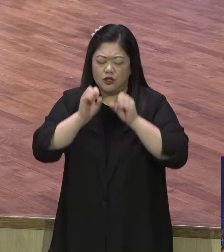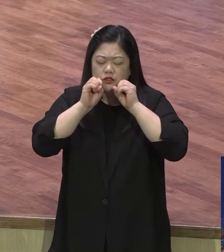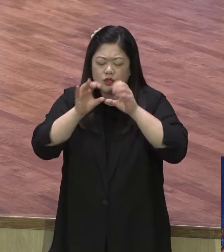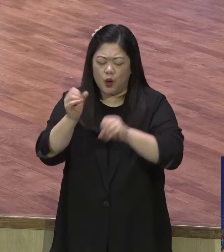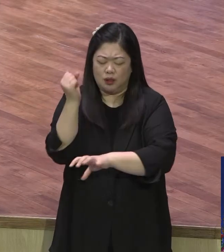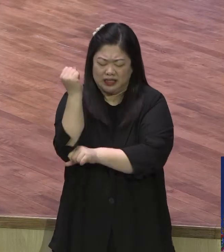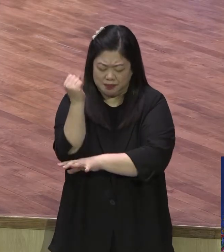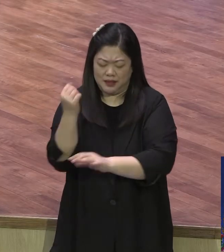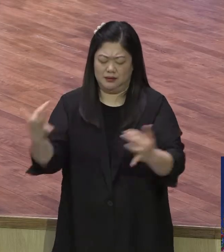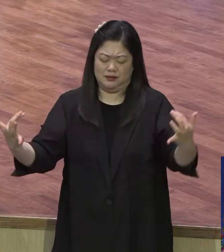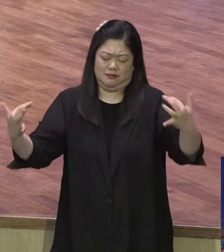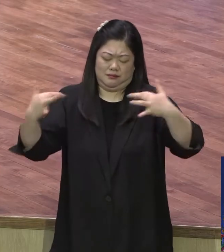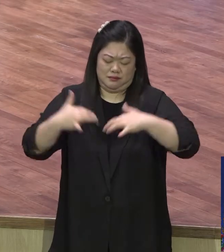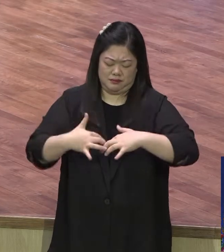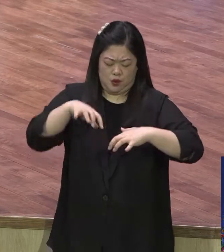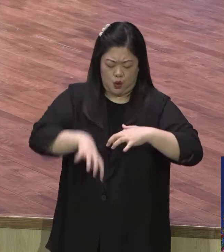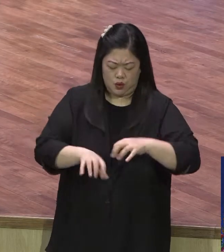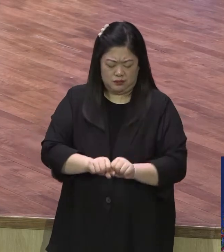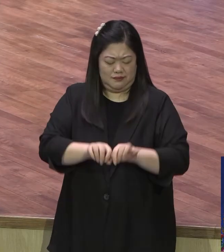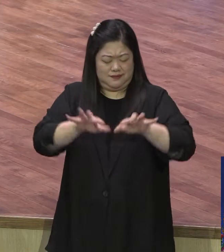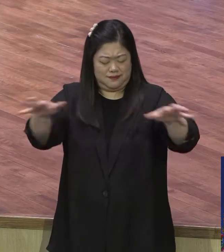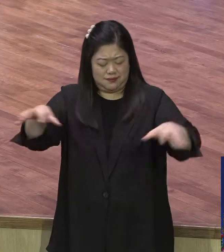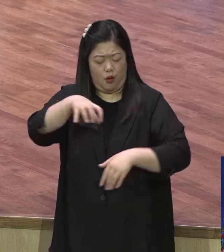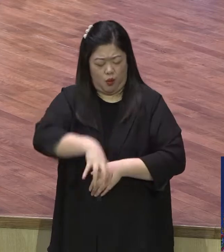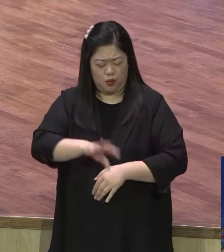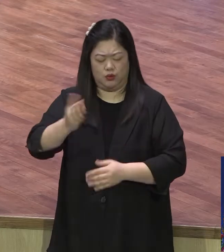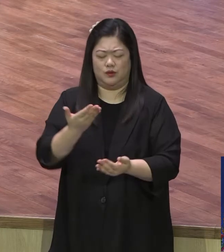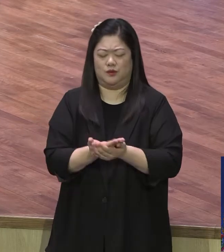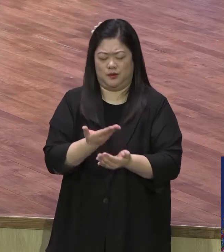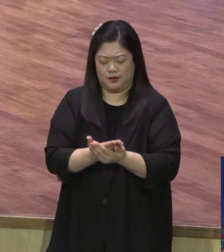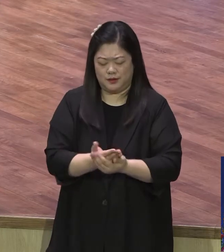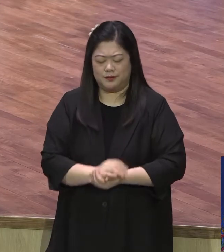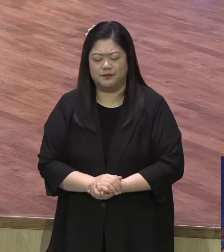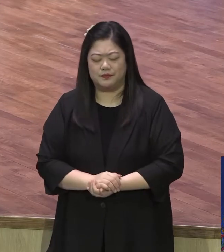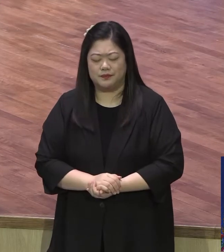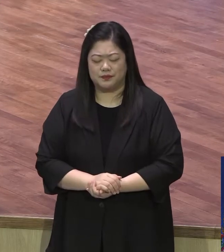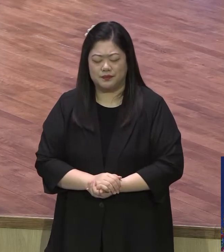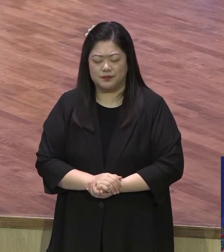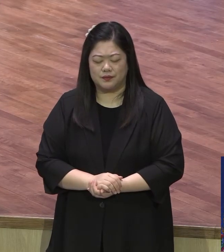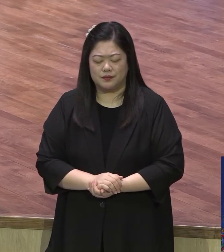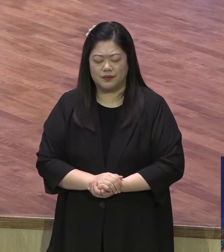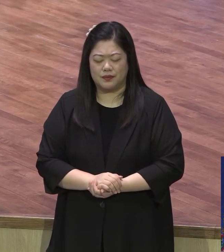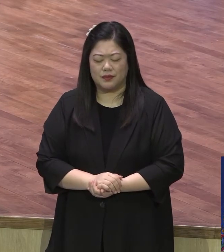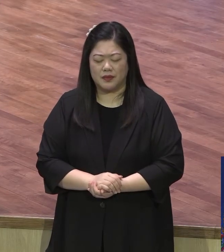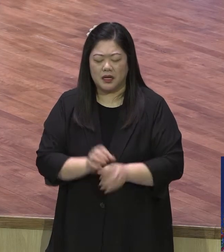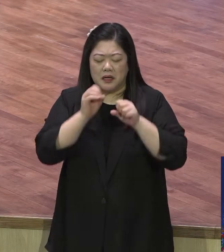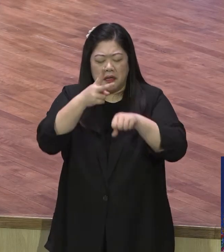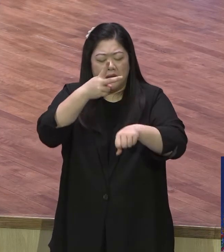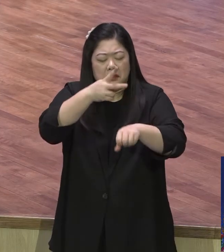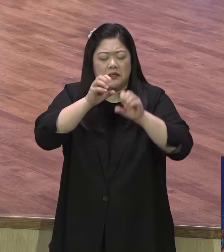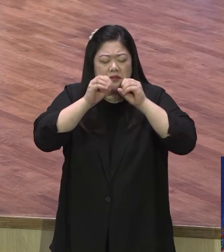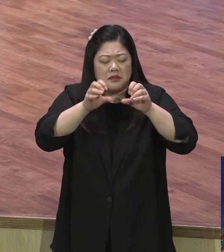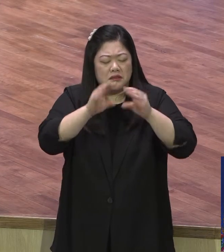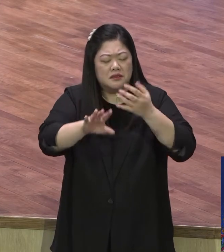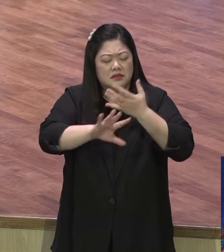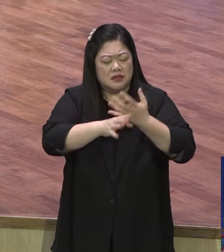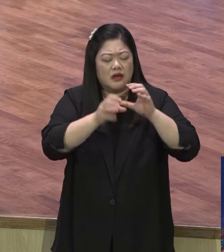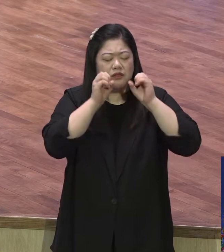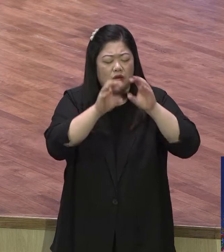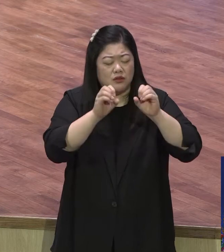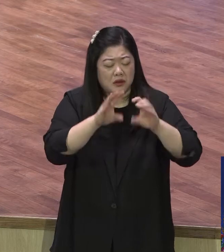주옵사사 하나님 주시는 이 지상 최대의 몇 년 정말 이 해도 되고 안 해도 되는 선택사항이 아니라 꼭